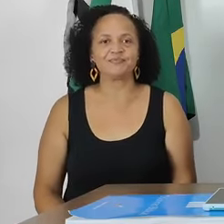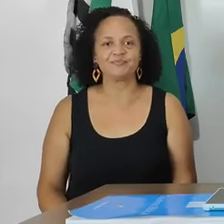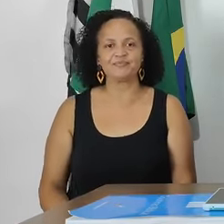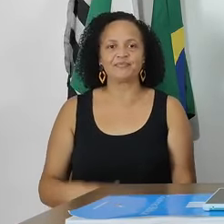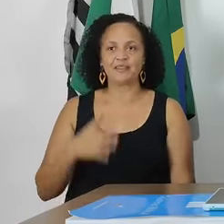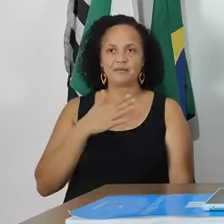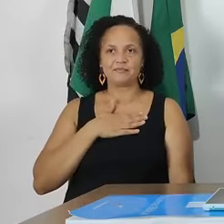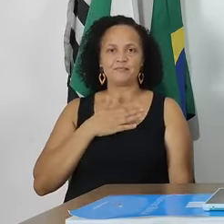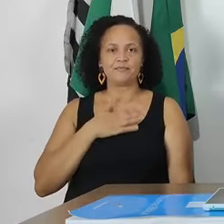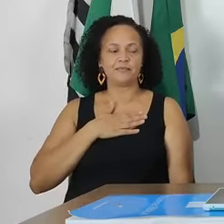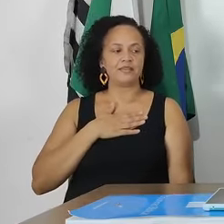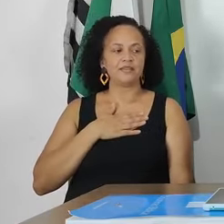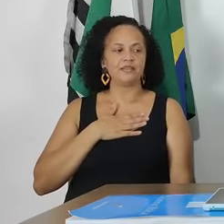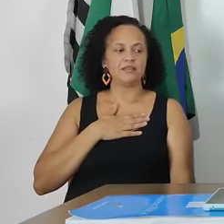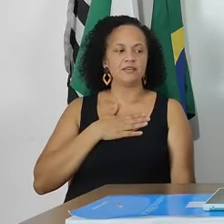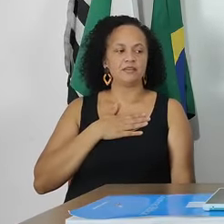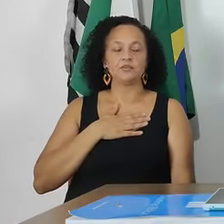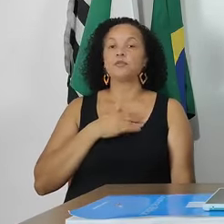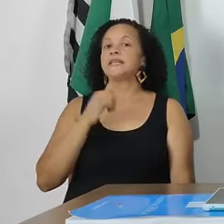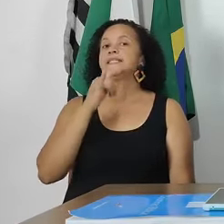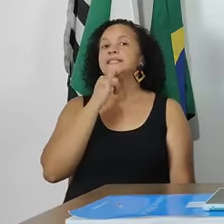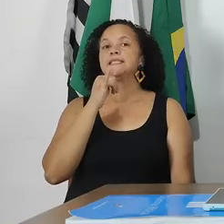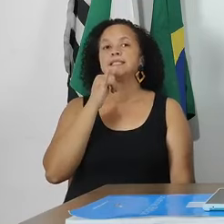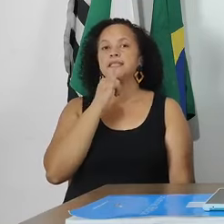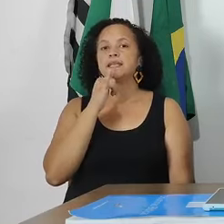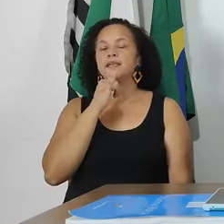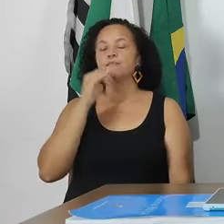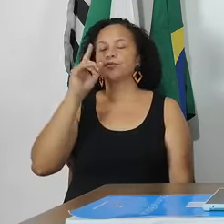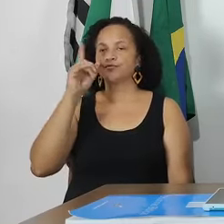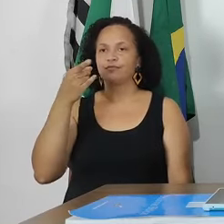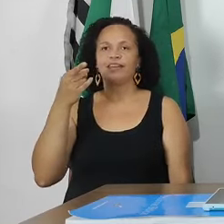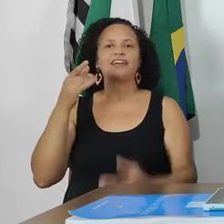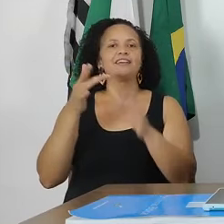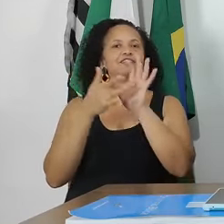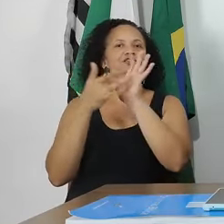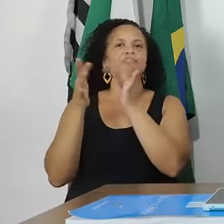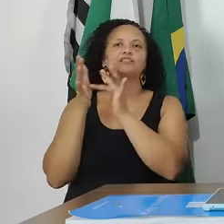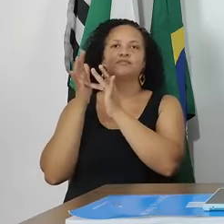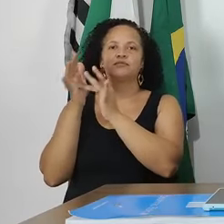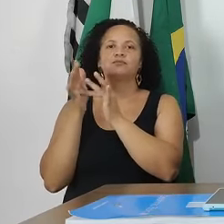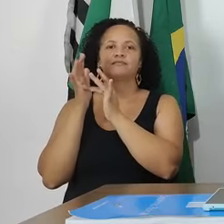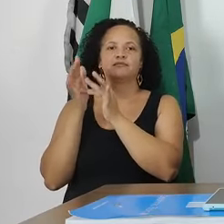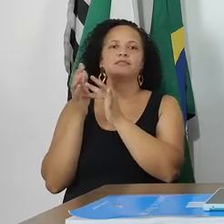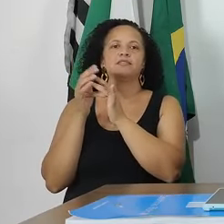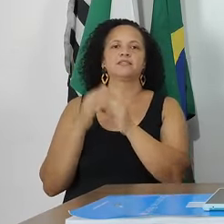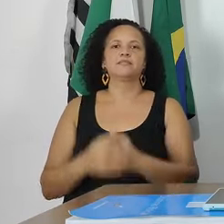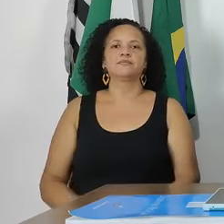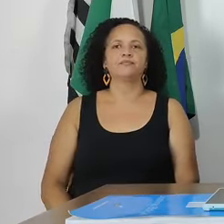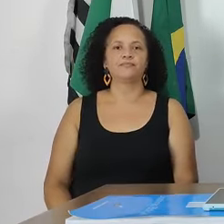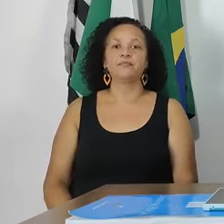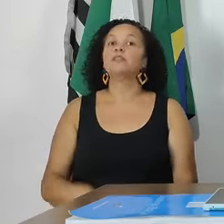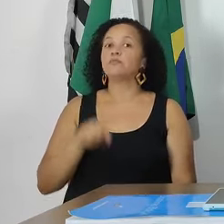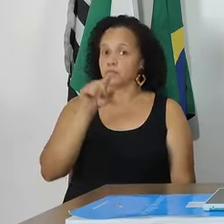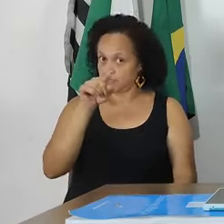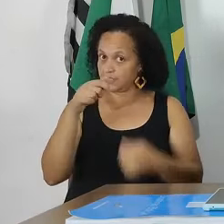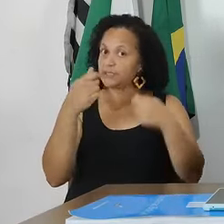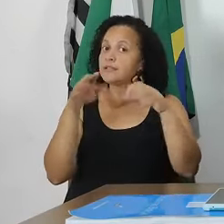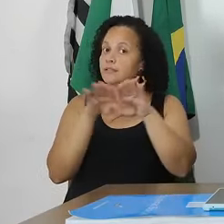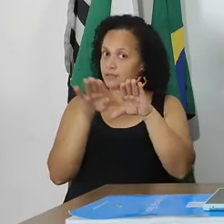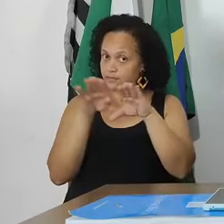Meu maior modelo, meu maior exemplo é Jesus. Deveria ser o seu também,